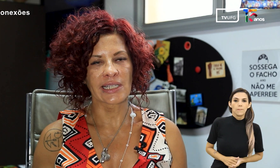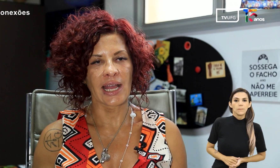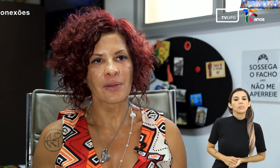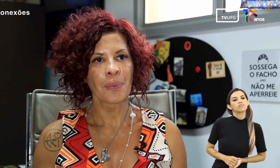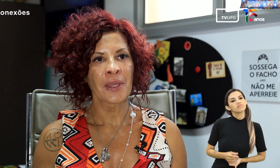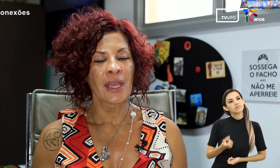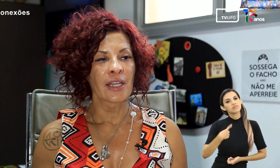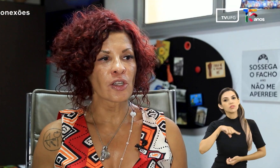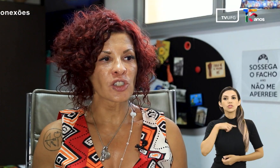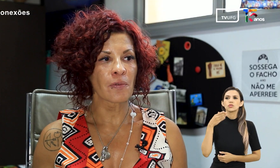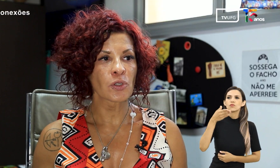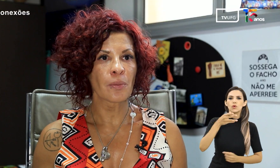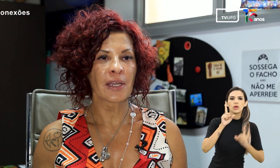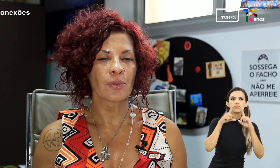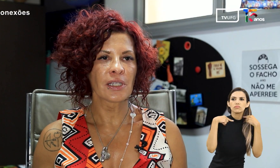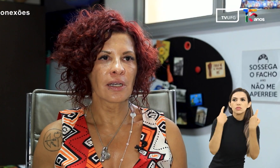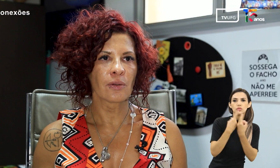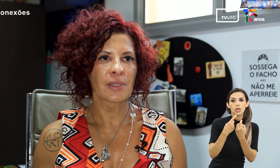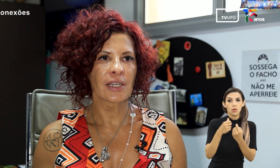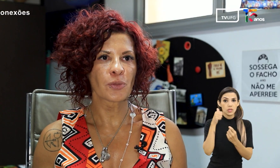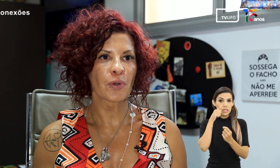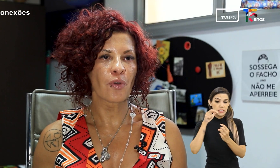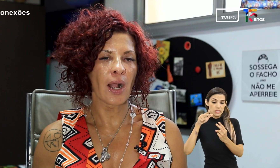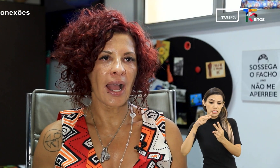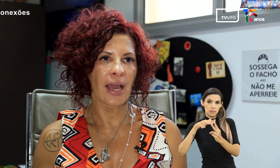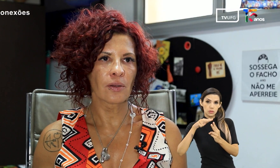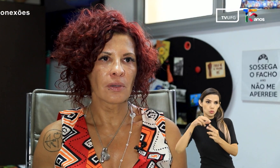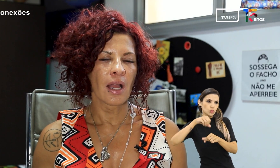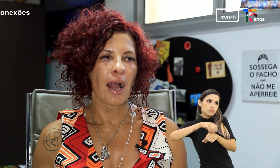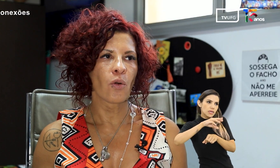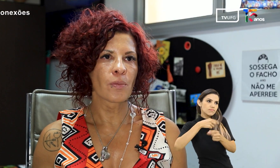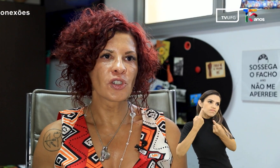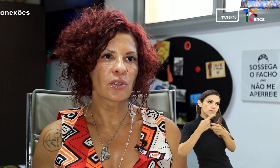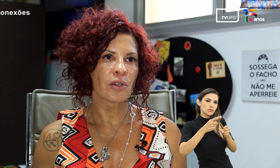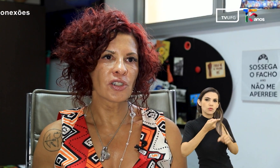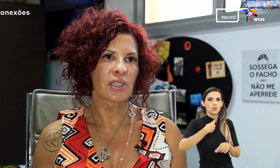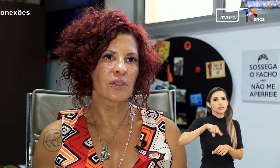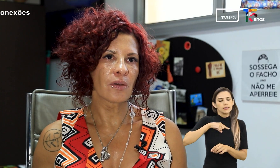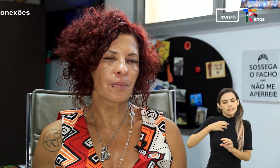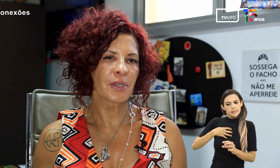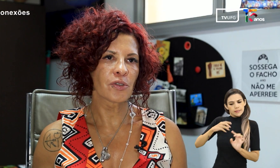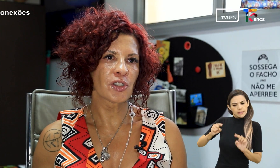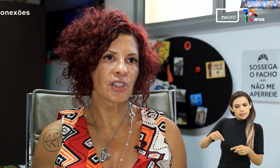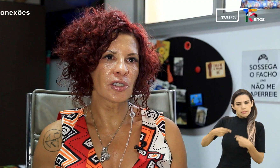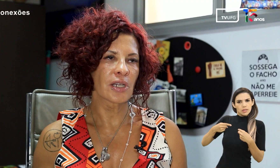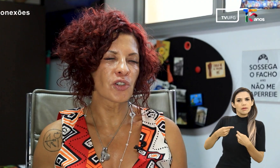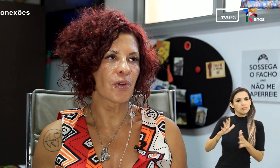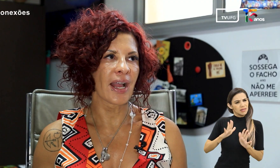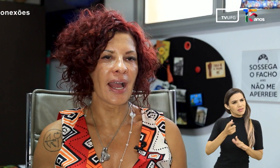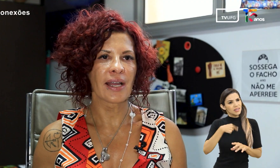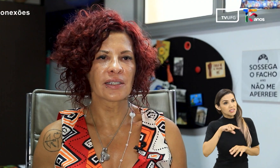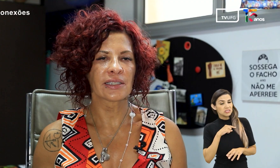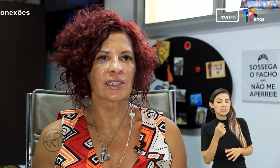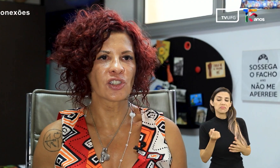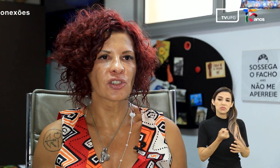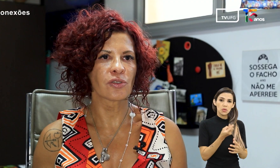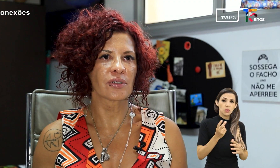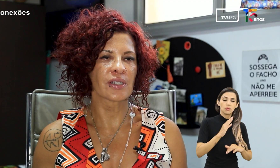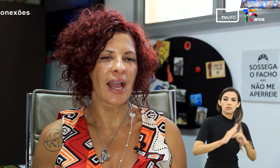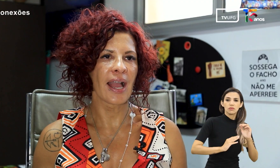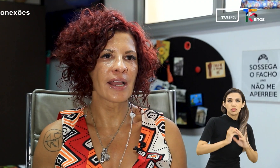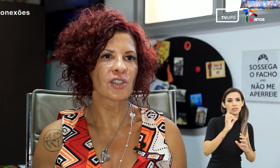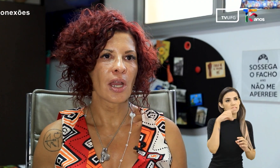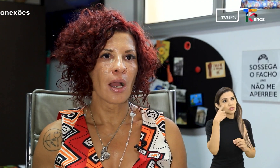Dir Cesário. Nós estávamos numa reunião e elas provocaram algumas de nós que são pessoas que, advogadas,